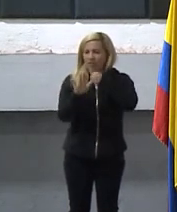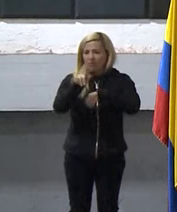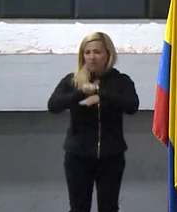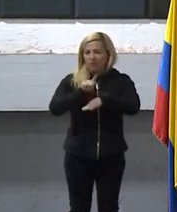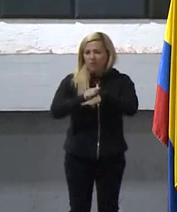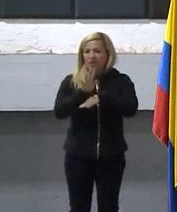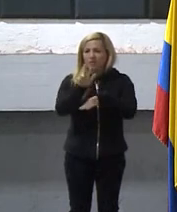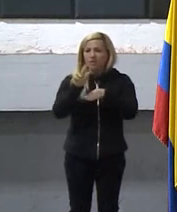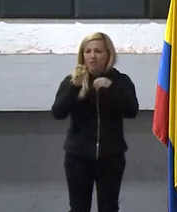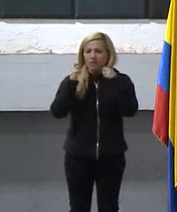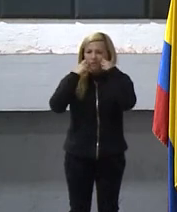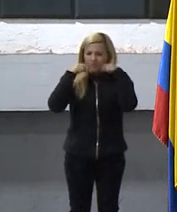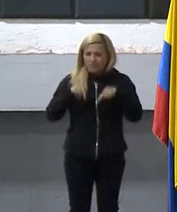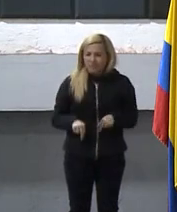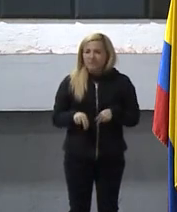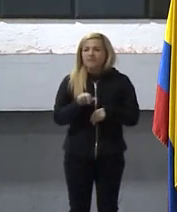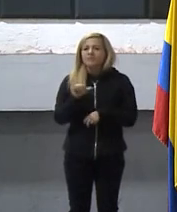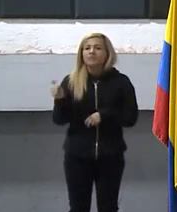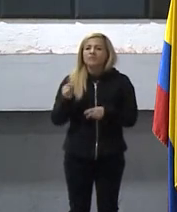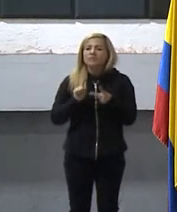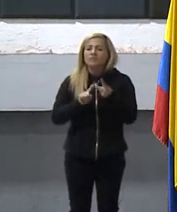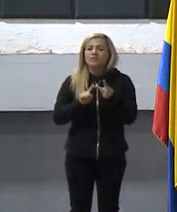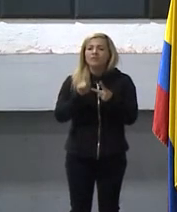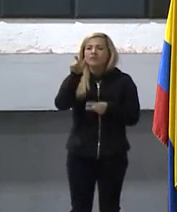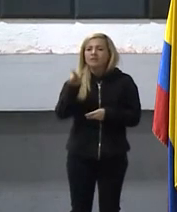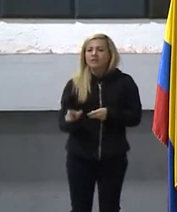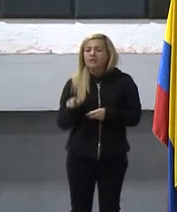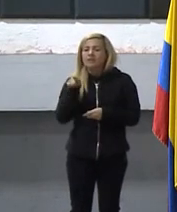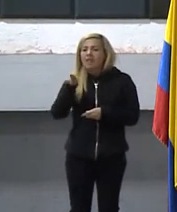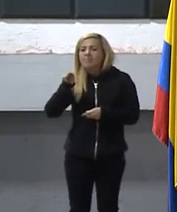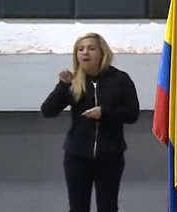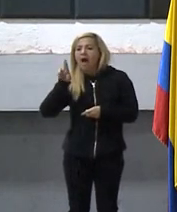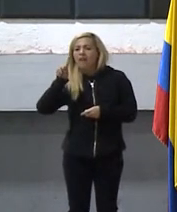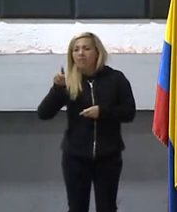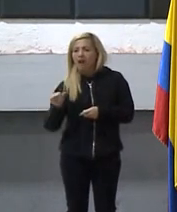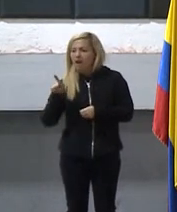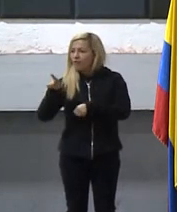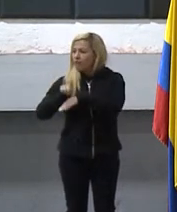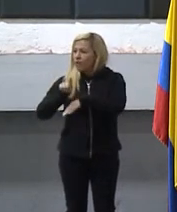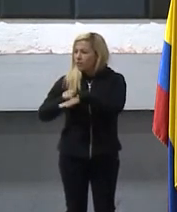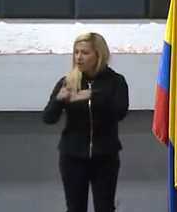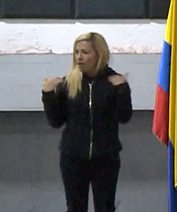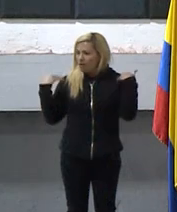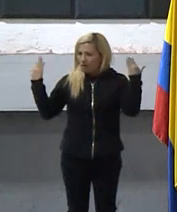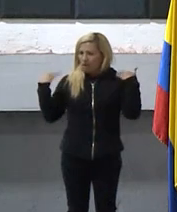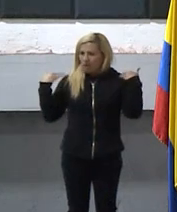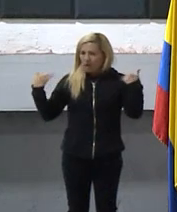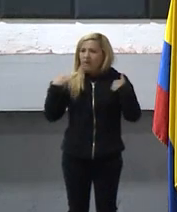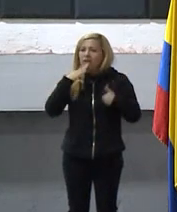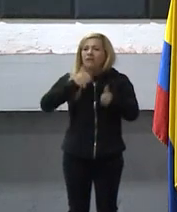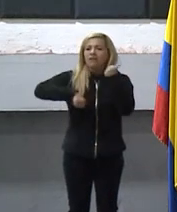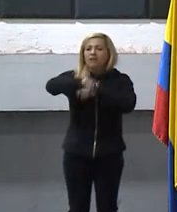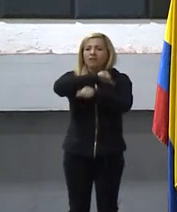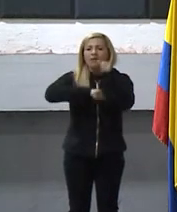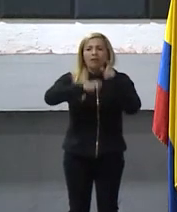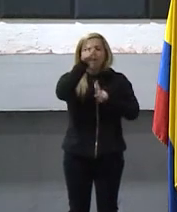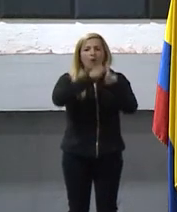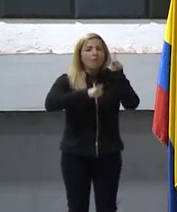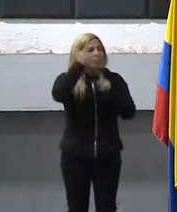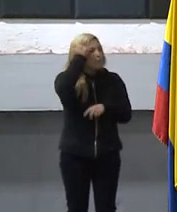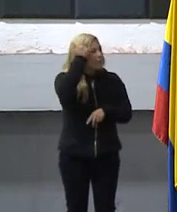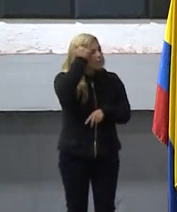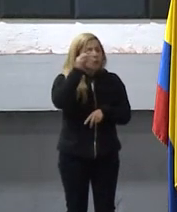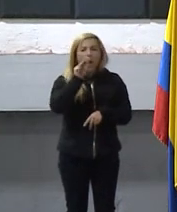en representación de la decana narda robayo de la facultad de educación física pues no se extienden al salud del profesor miguel ángel